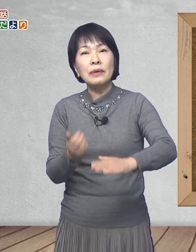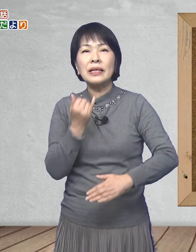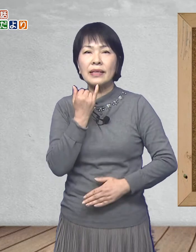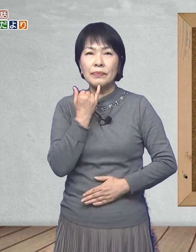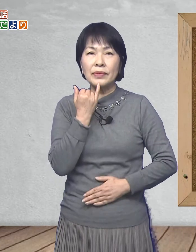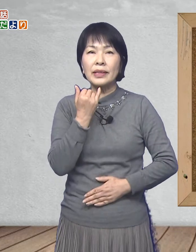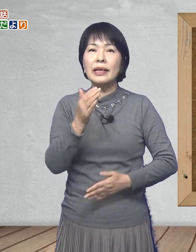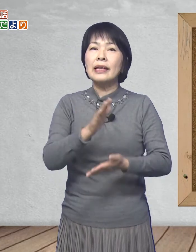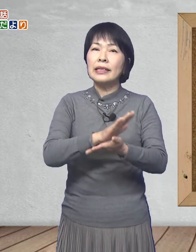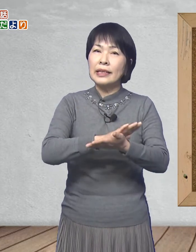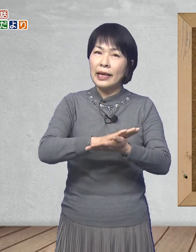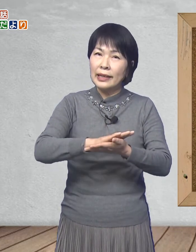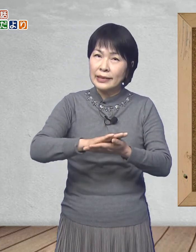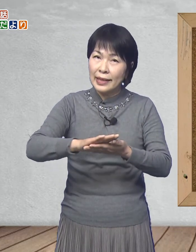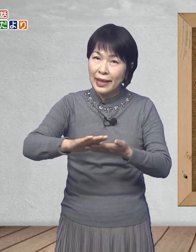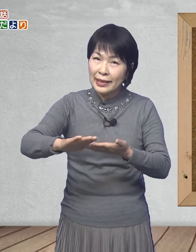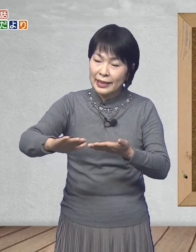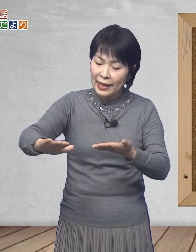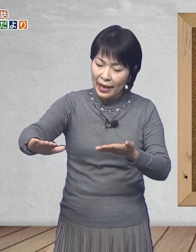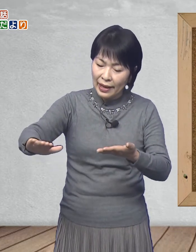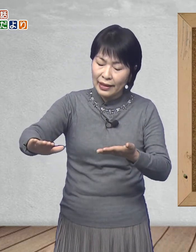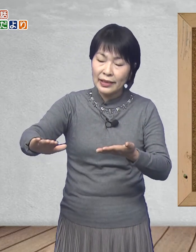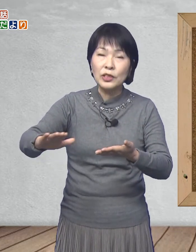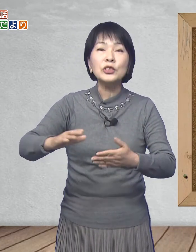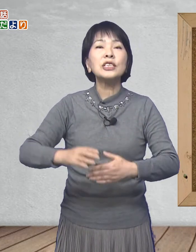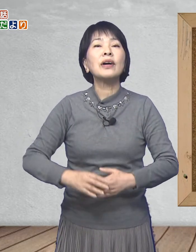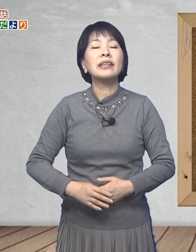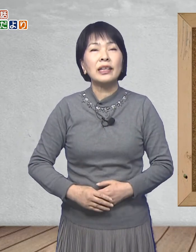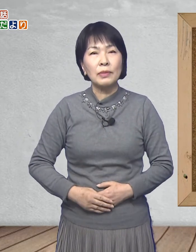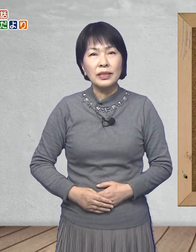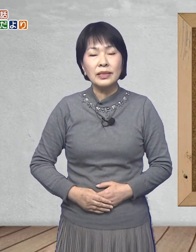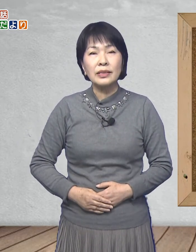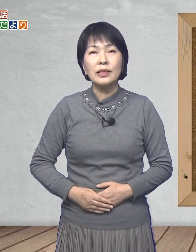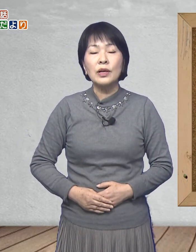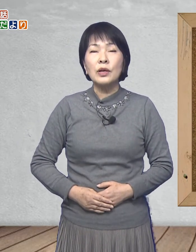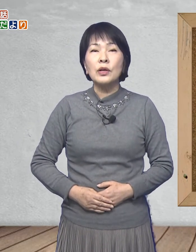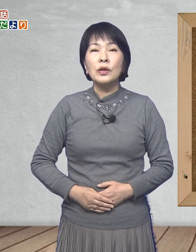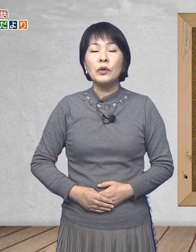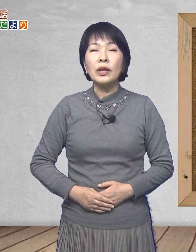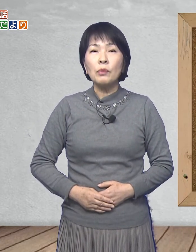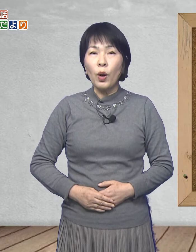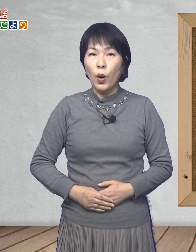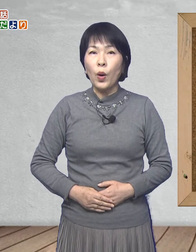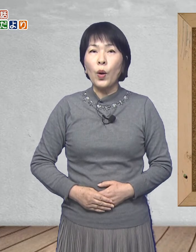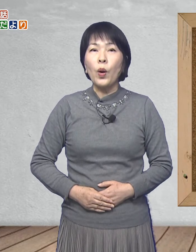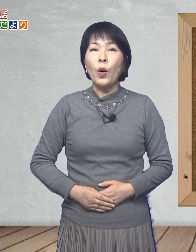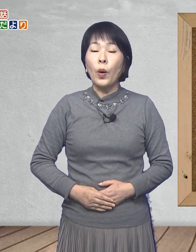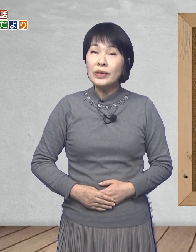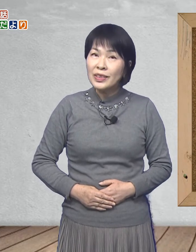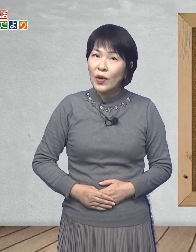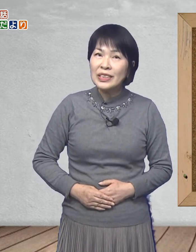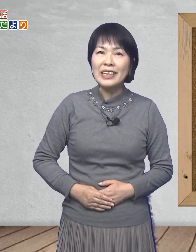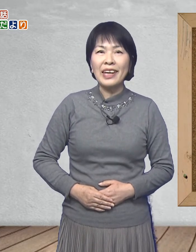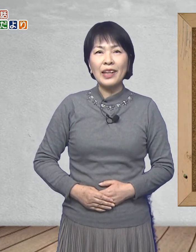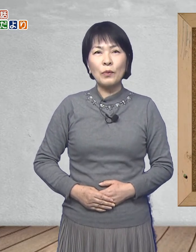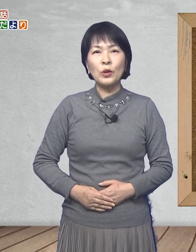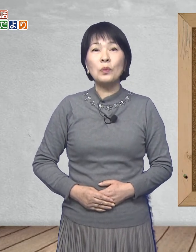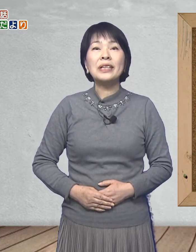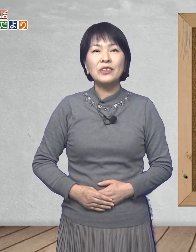ません。綺麗ですね。綺麗という手話になります。これも本当に綺麗なものを見たとき